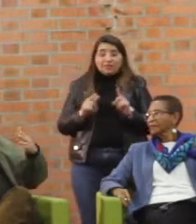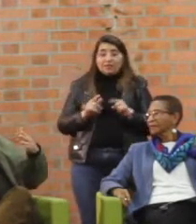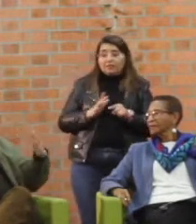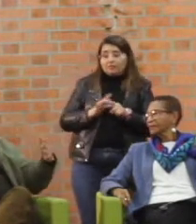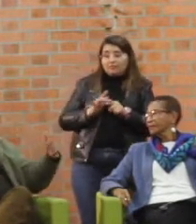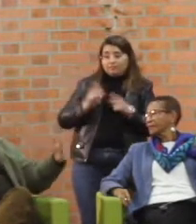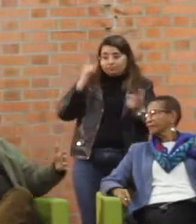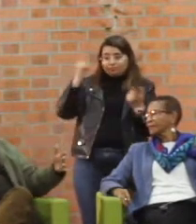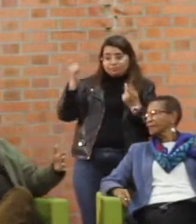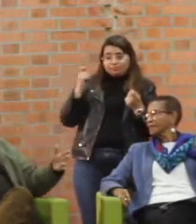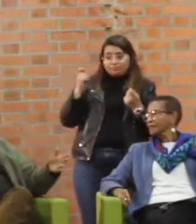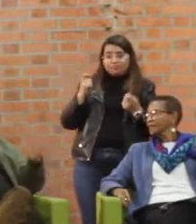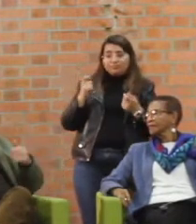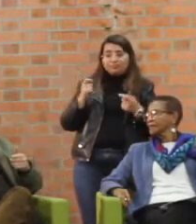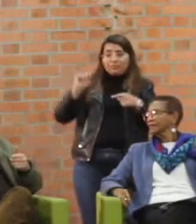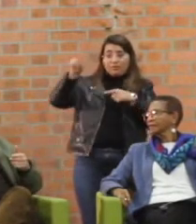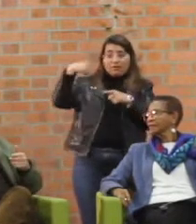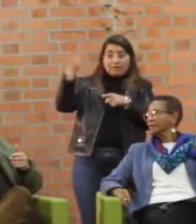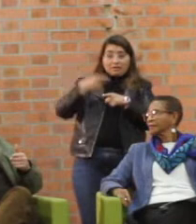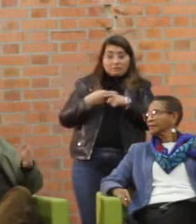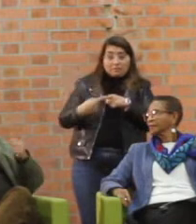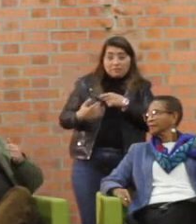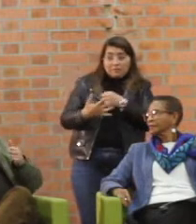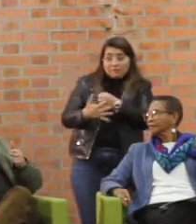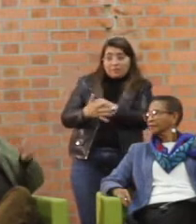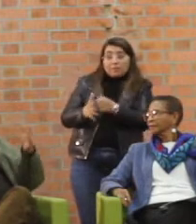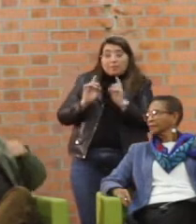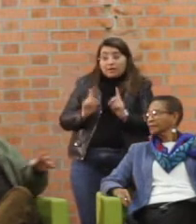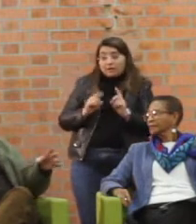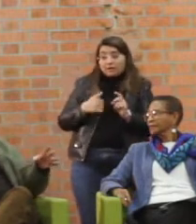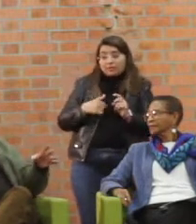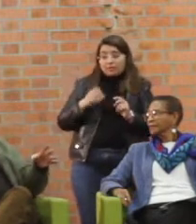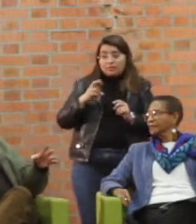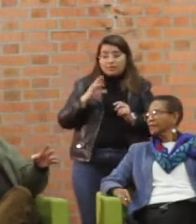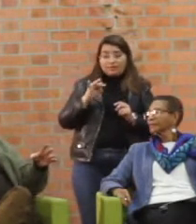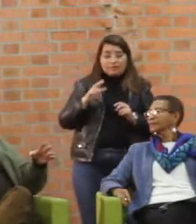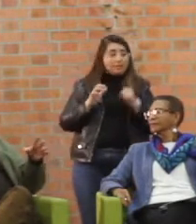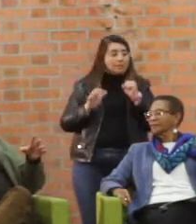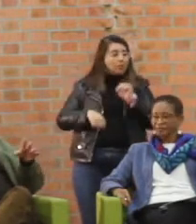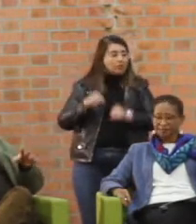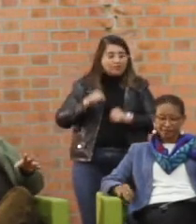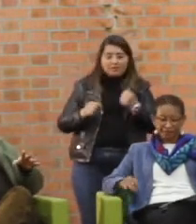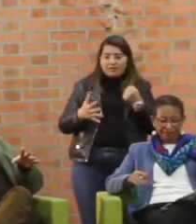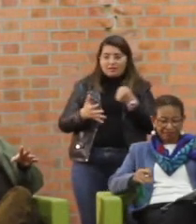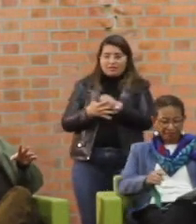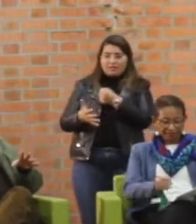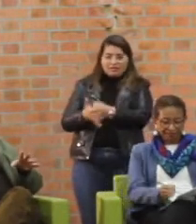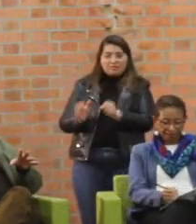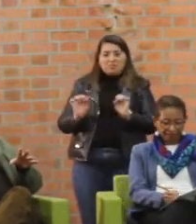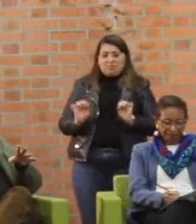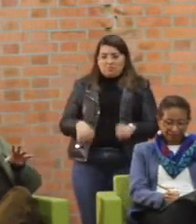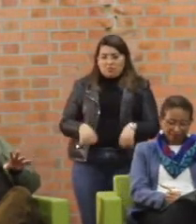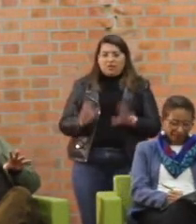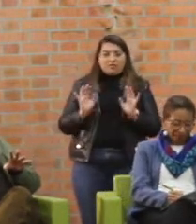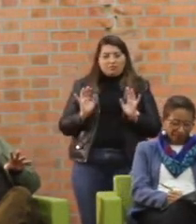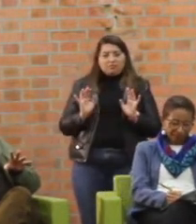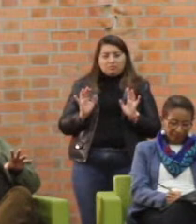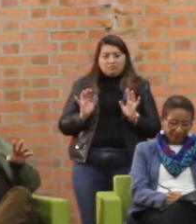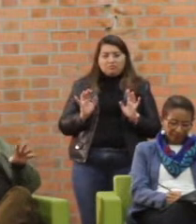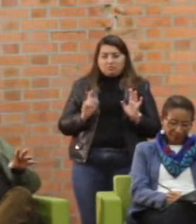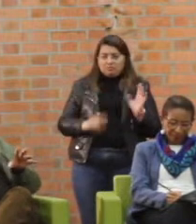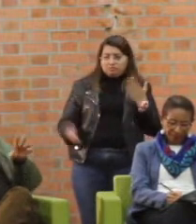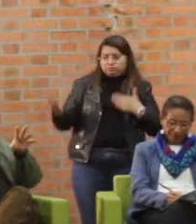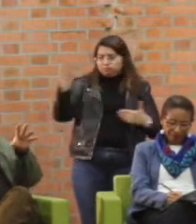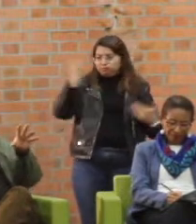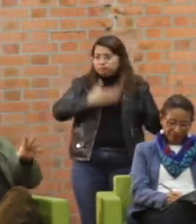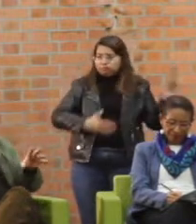estrategia de criminalización es mala pero a veces uno es penaliza porque dice ahí hay un derecho y yo creo que aquí la corte despenalizó